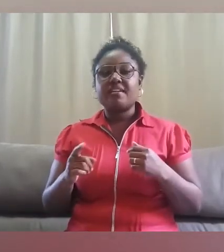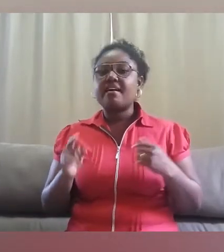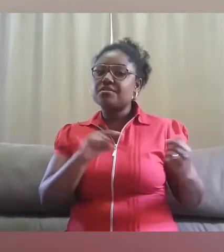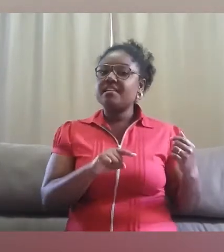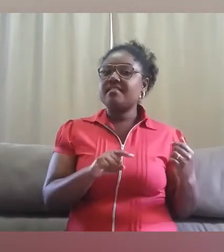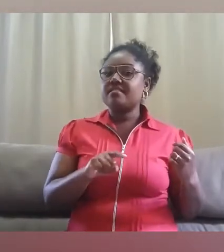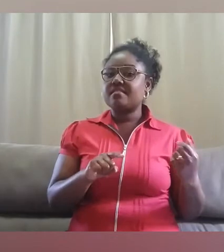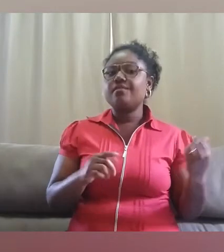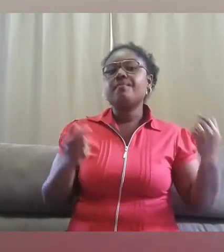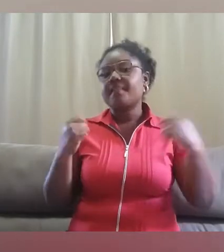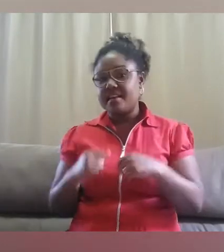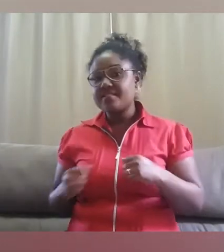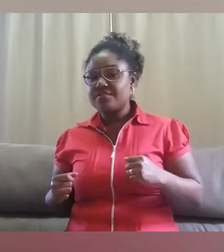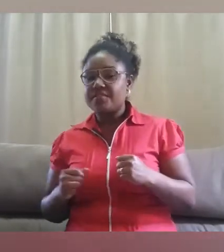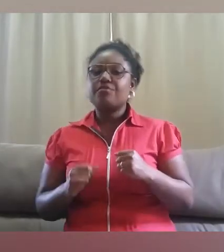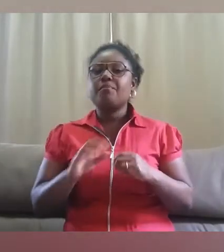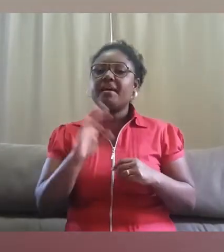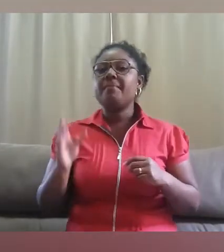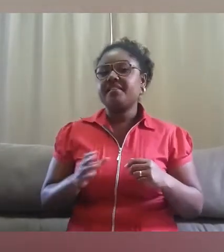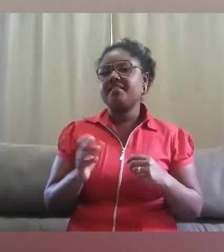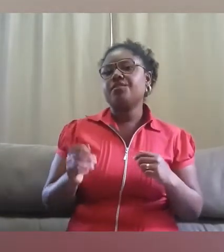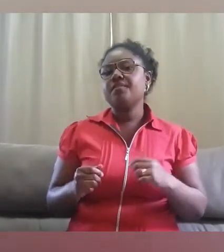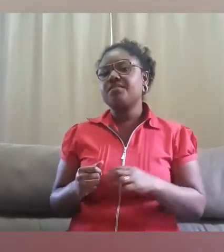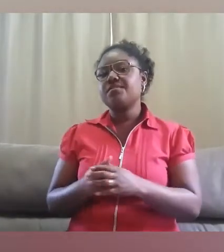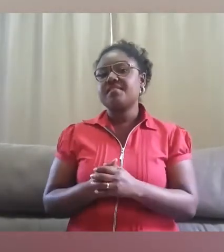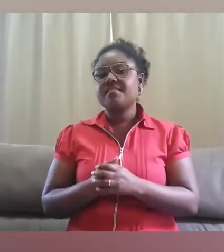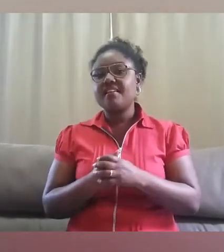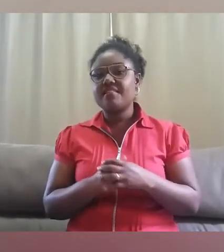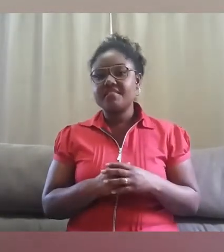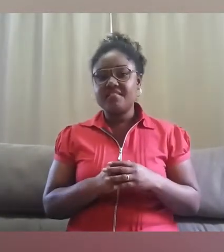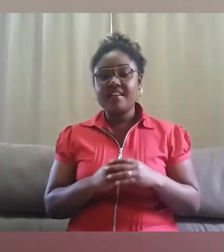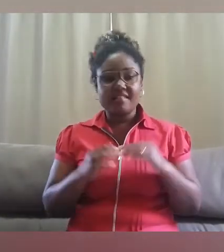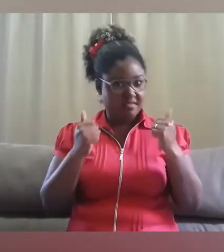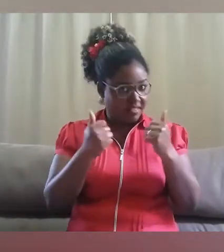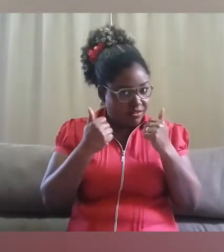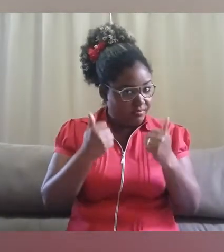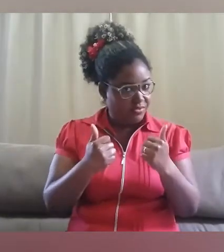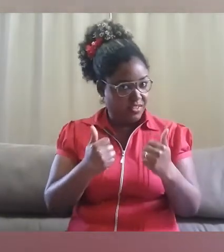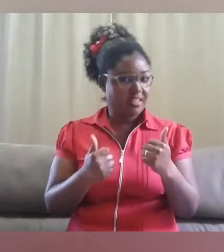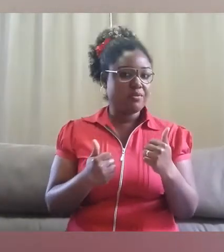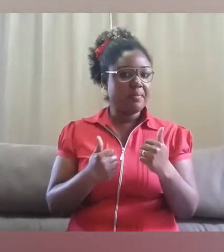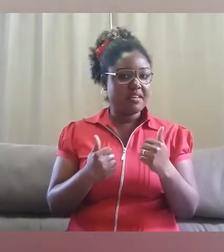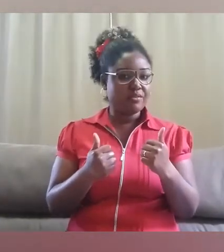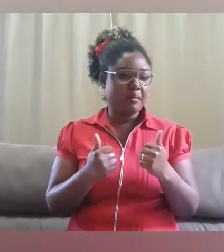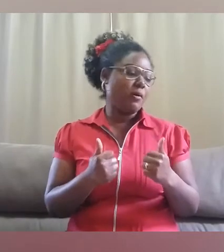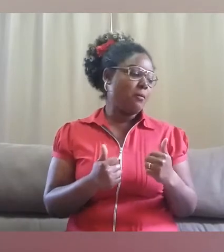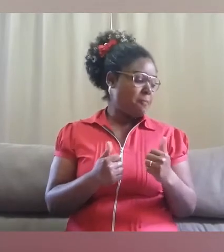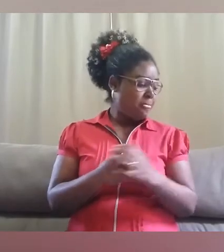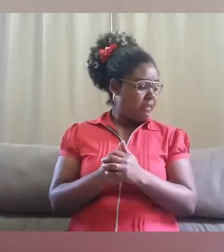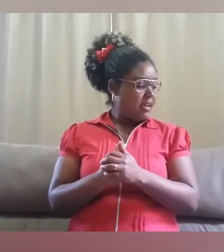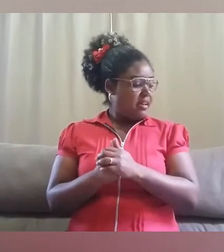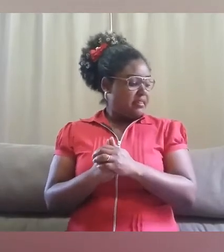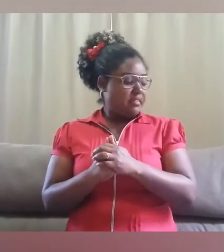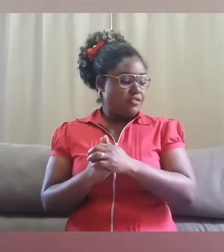usar a soletração a seu favor para aprender outras coisas da língua de sinais. Então fica comigo, tá bom? Então